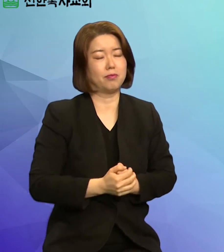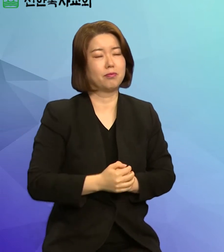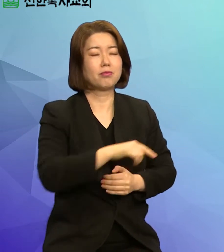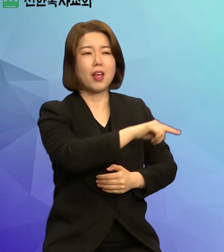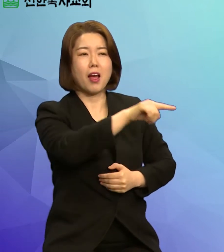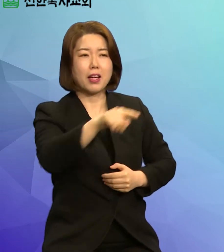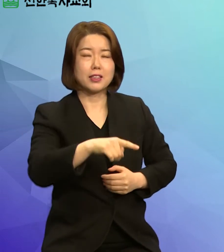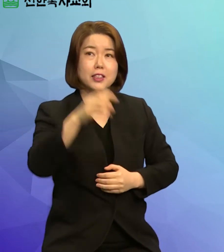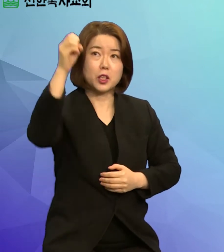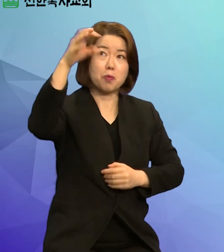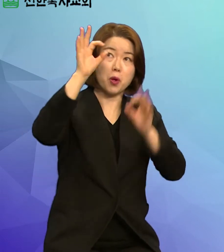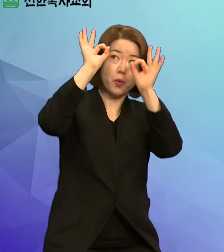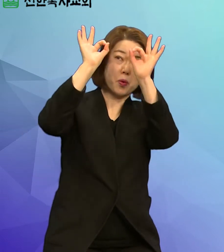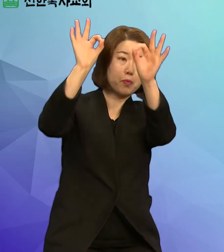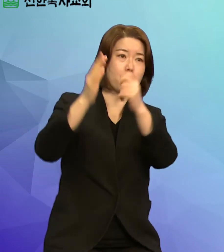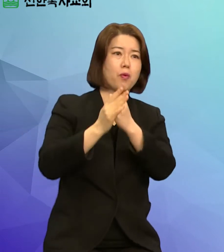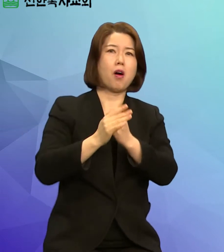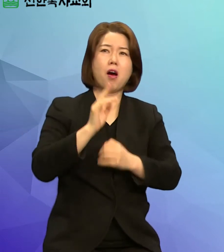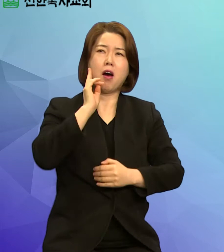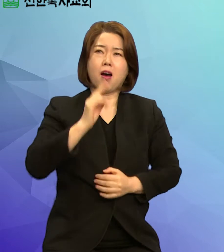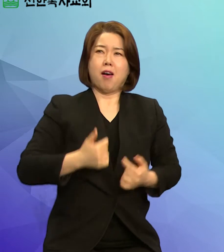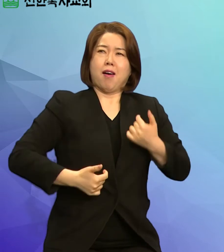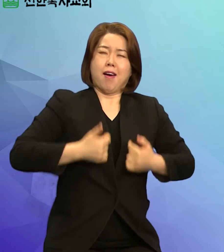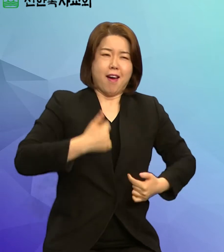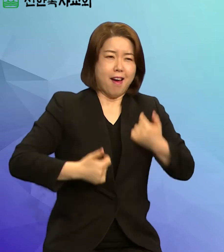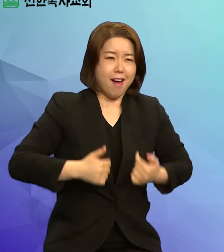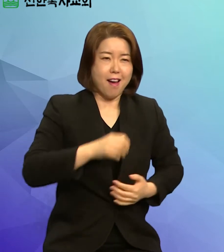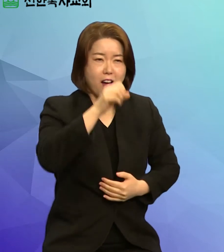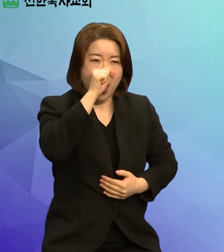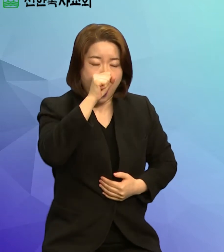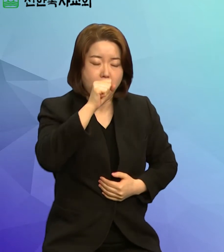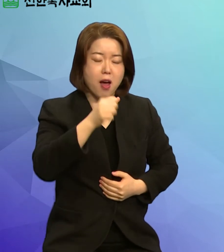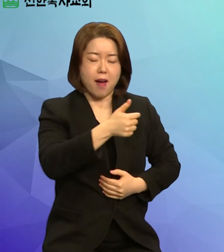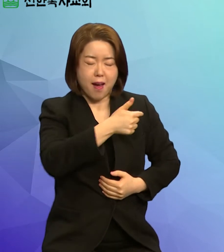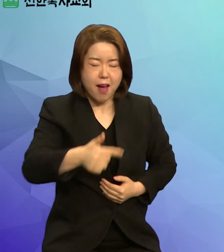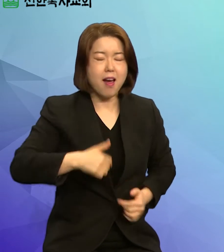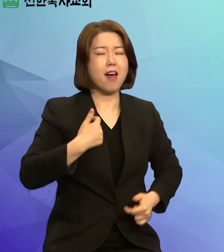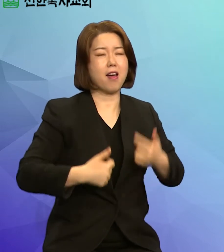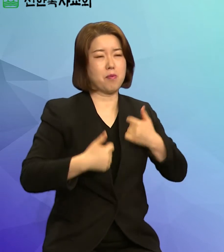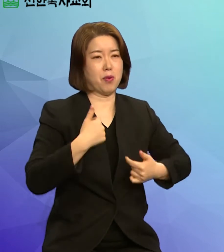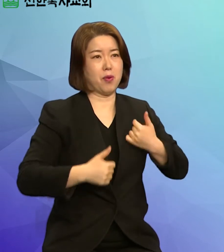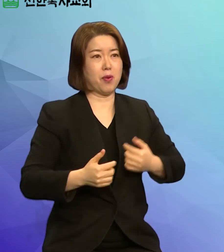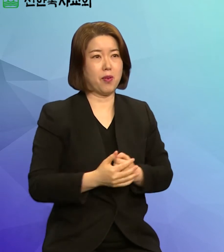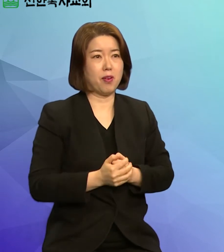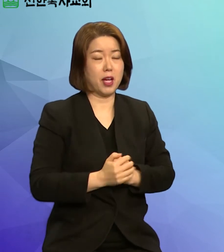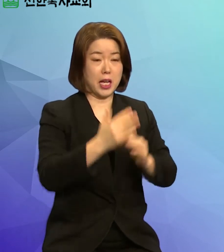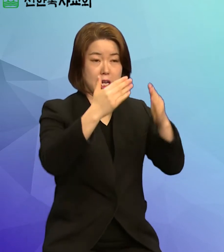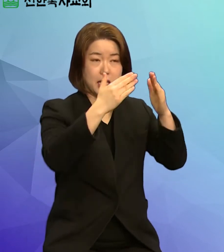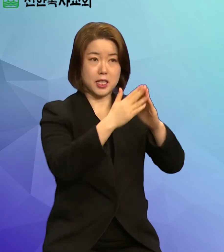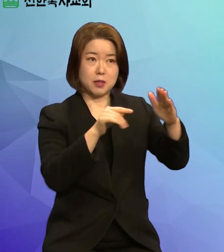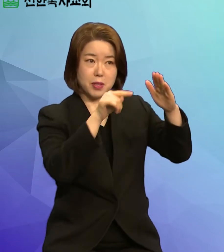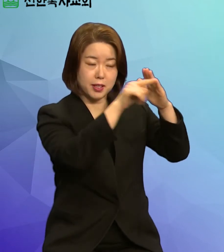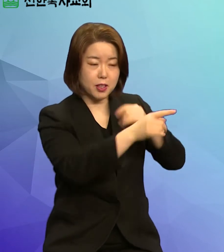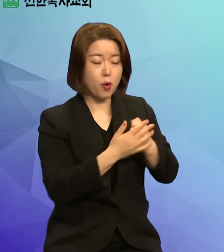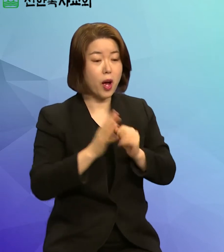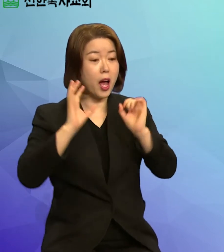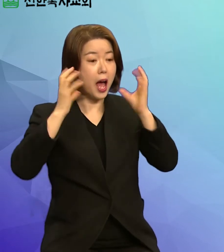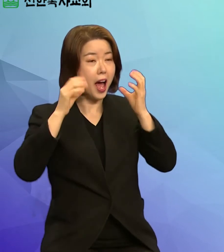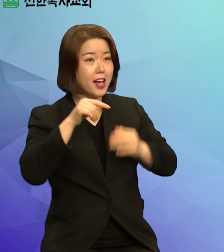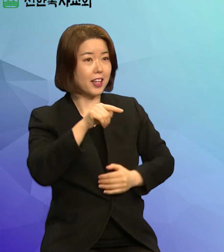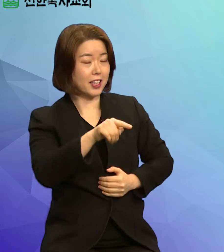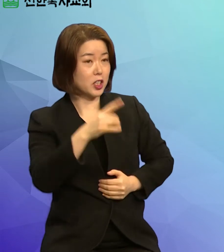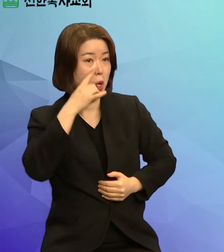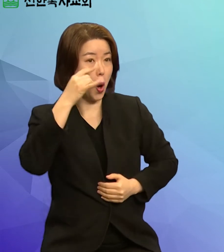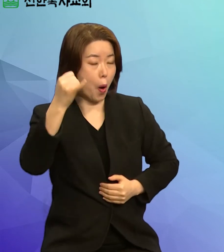그들이 별을 보고 매우 크게 기뻐하더라. 집에 들어가 아기와